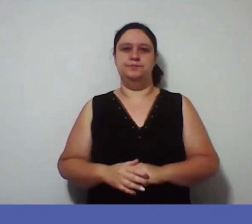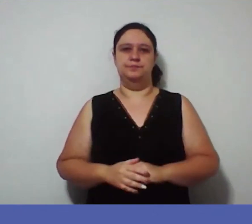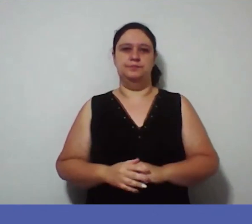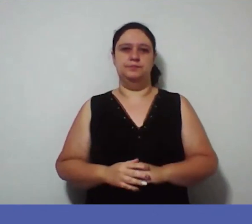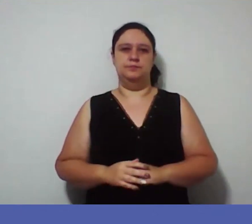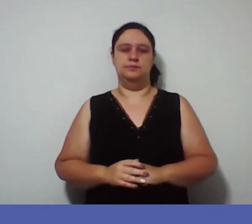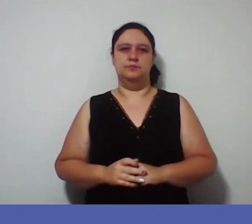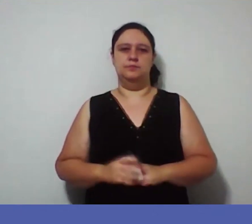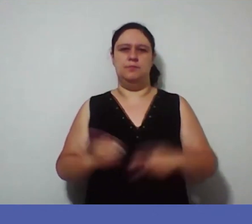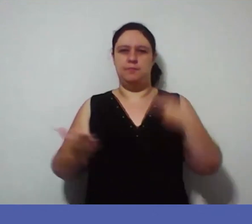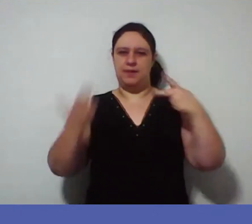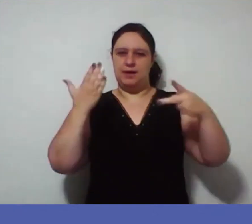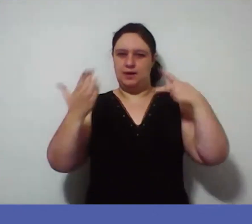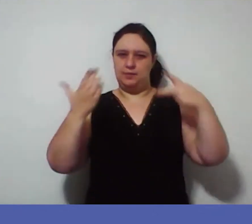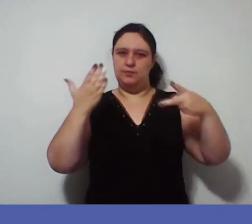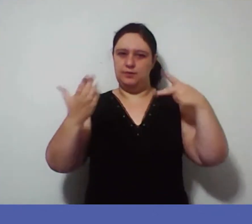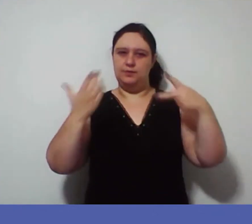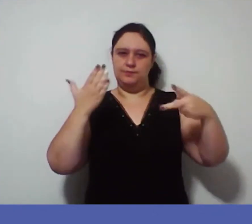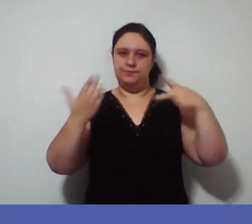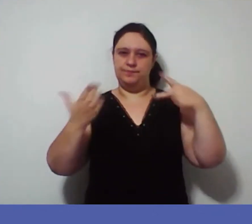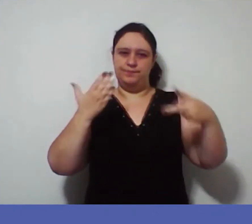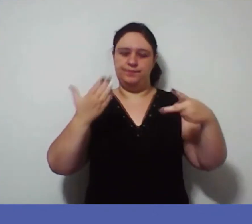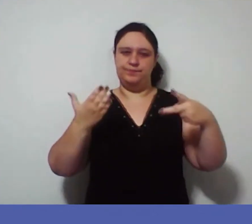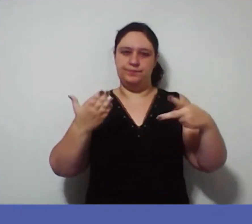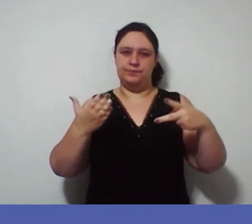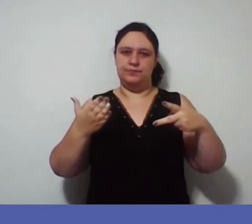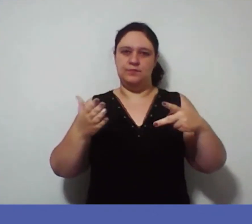ser o encargo principal dessa mensagem.